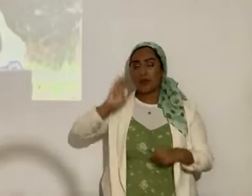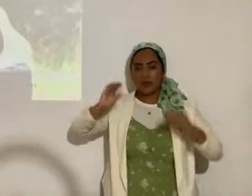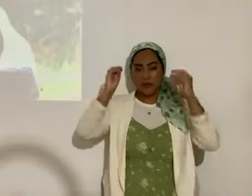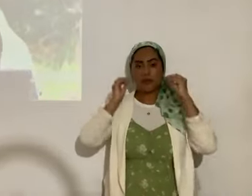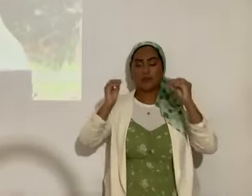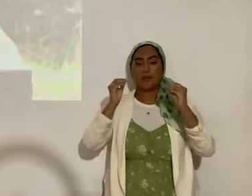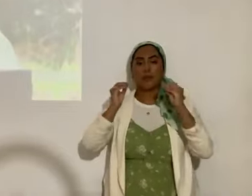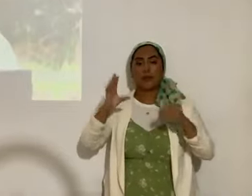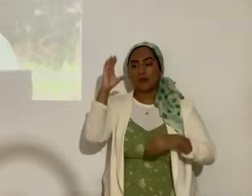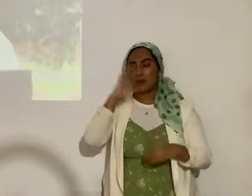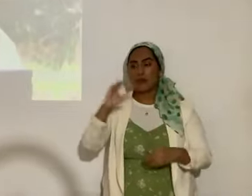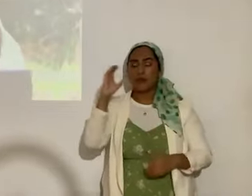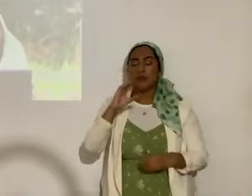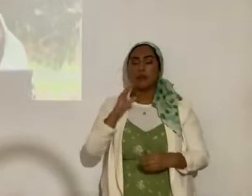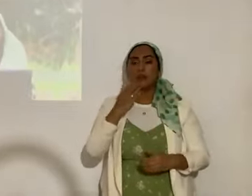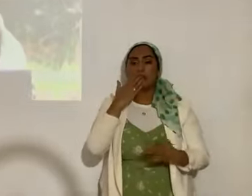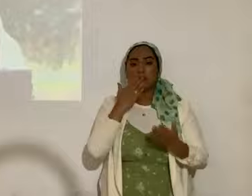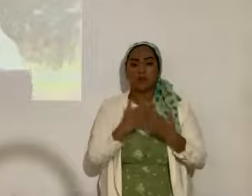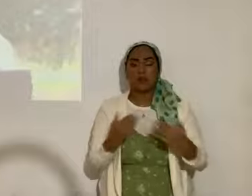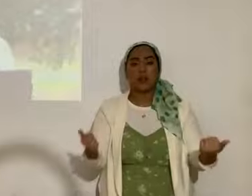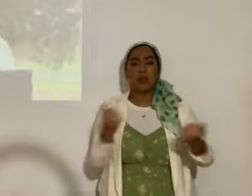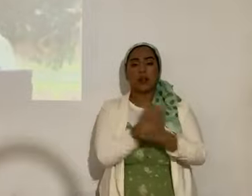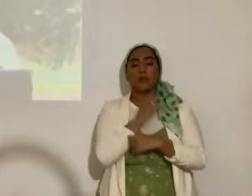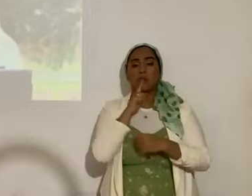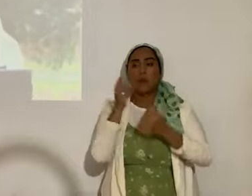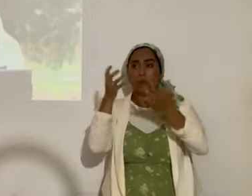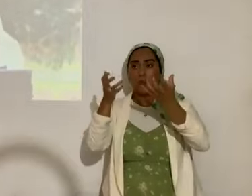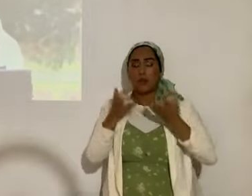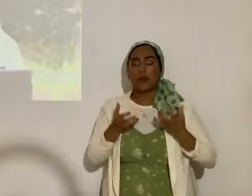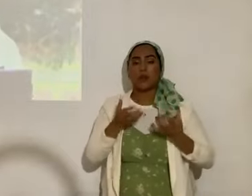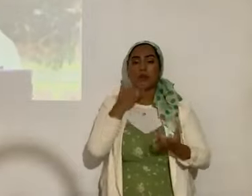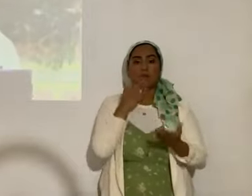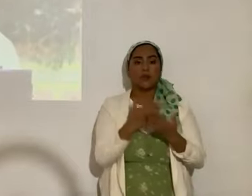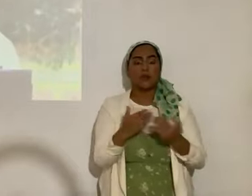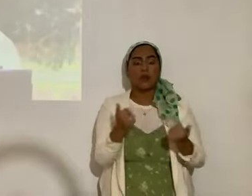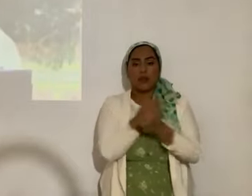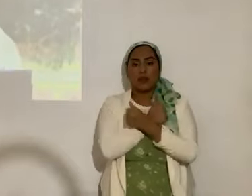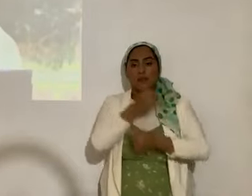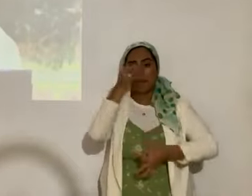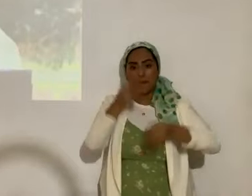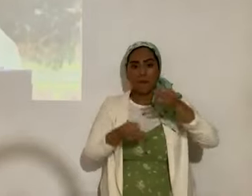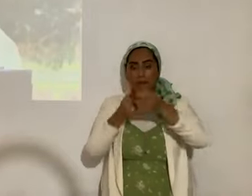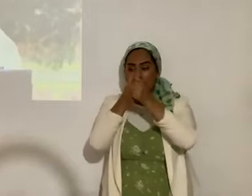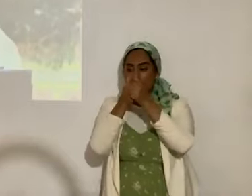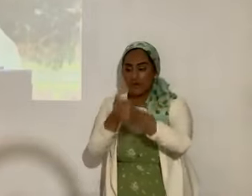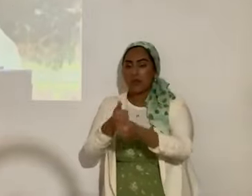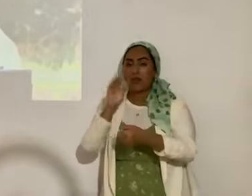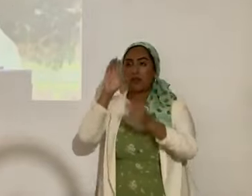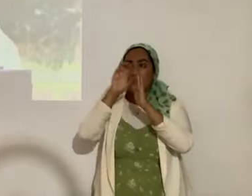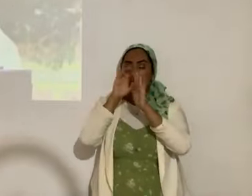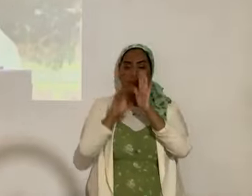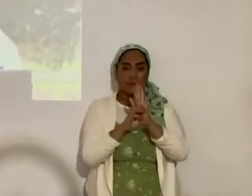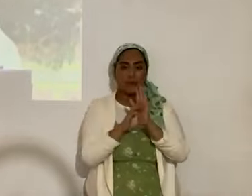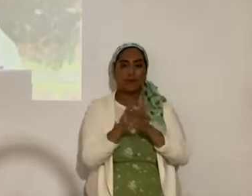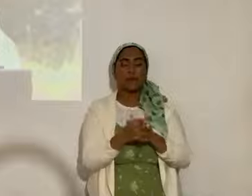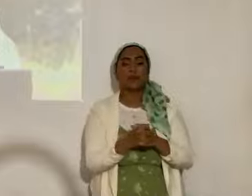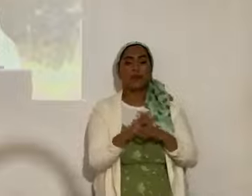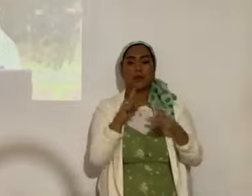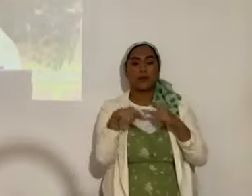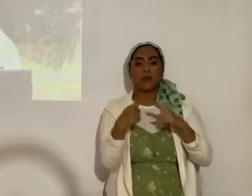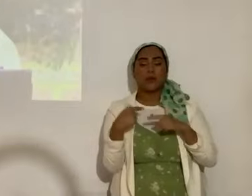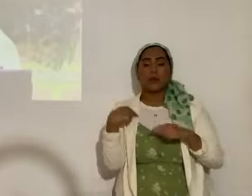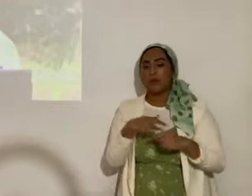buscando lo bueno amar lo bueno anhelar lo bueno amar la justicia llevar por obra la justicia y cada vez